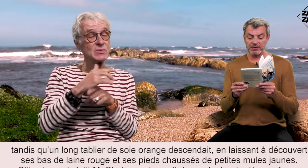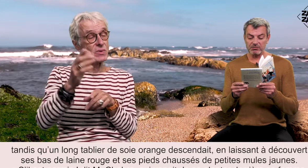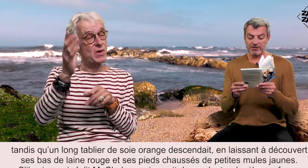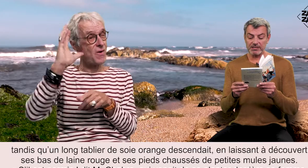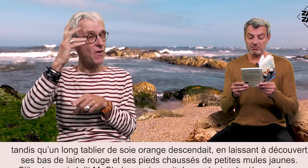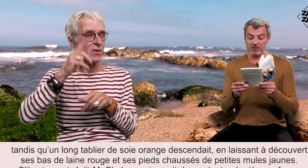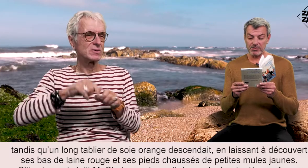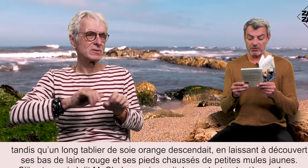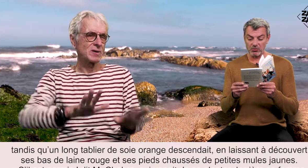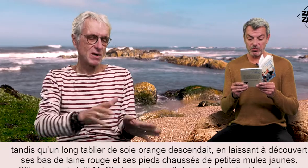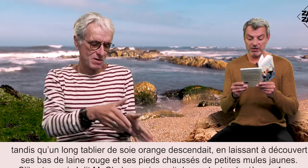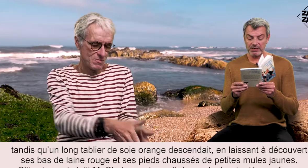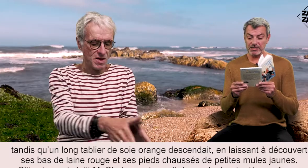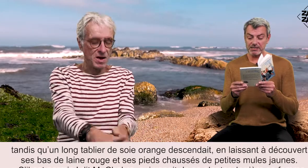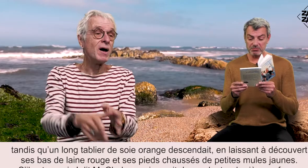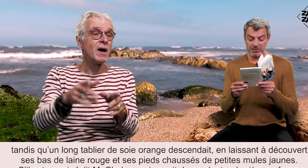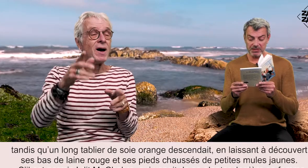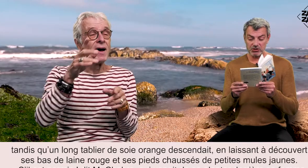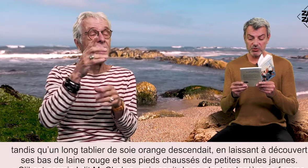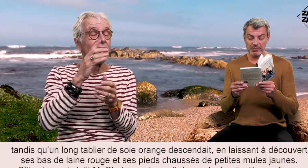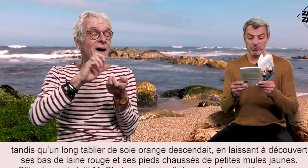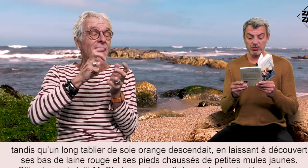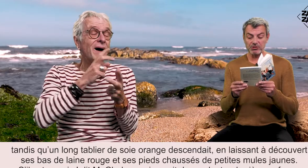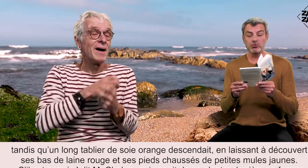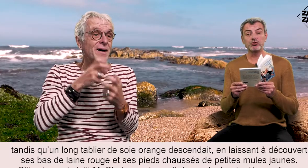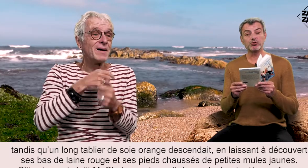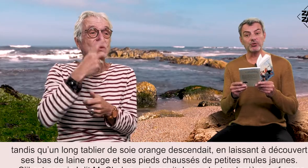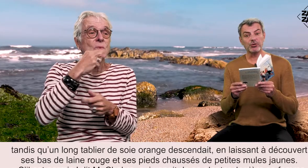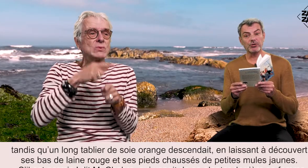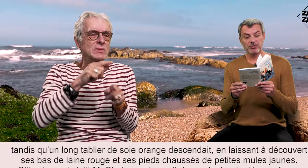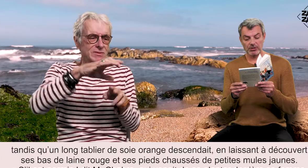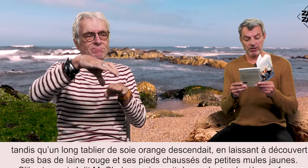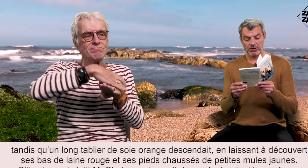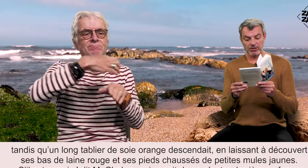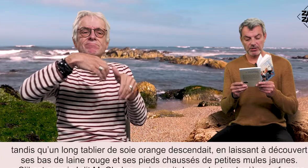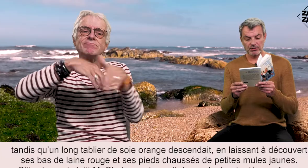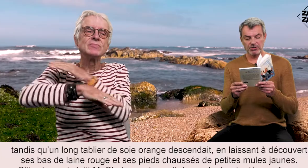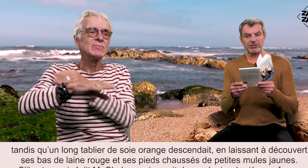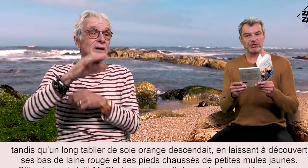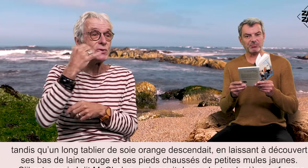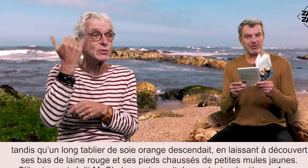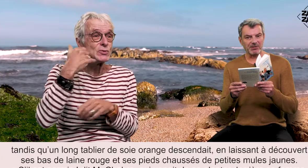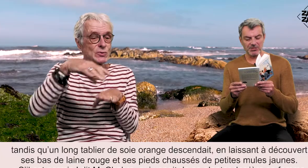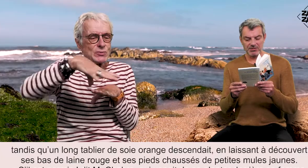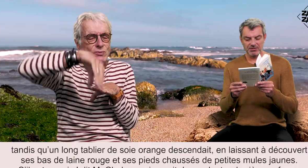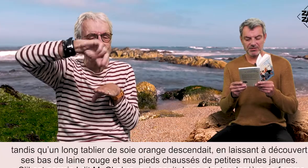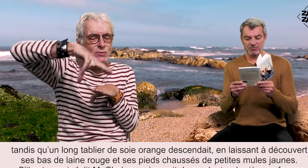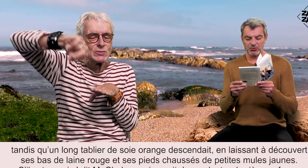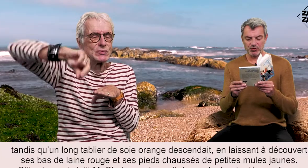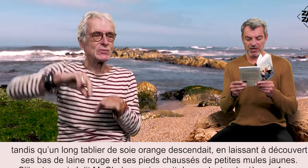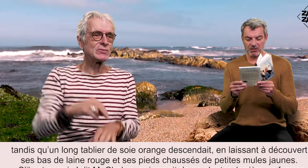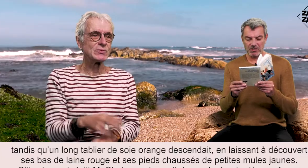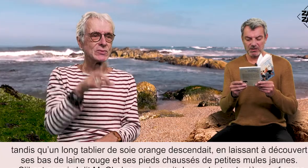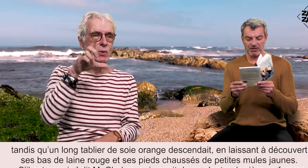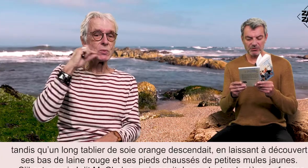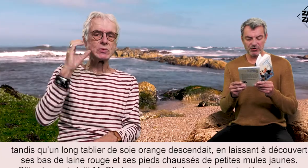en laissant à découvert ses bas de laine rouge et ses pieds chaussés de petites mules jaunes. « S'il est permis, » dit